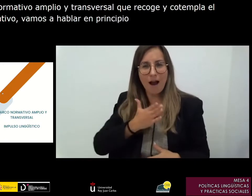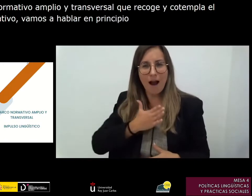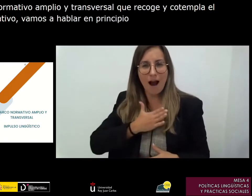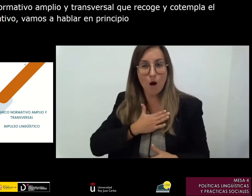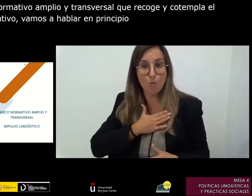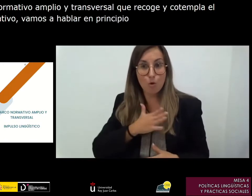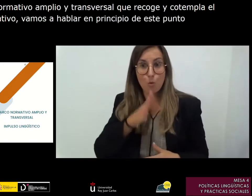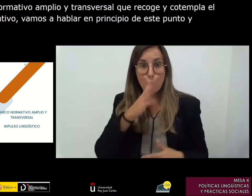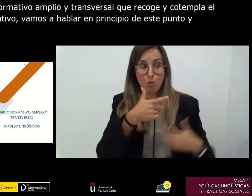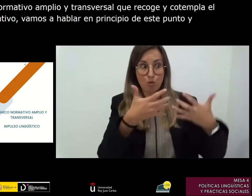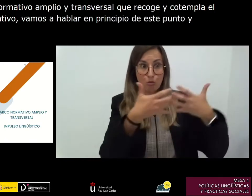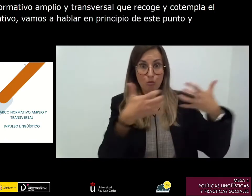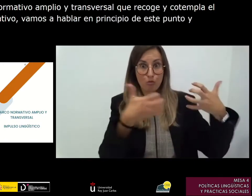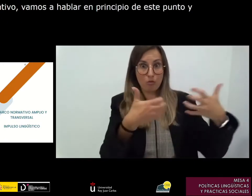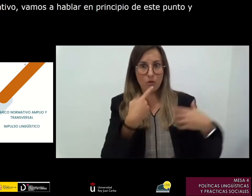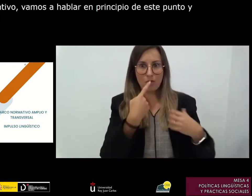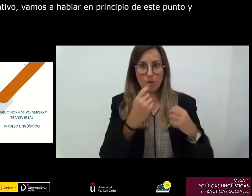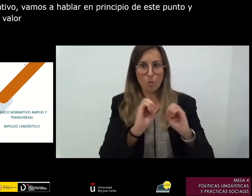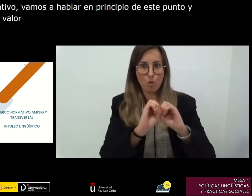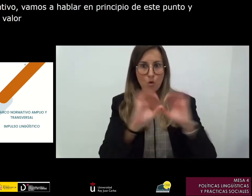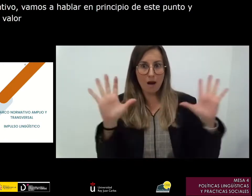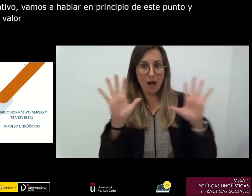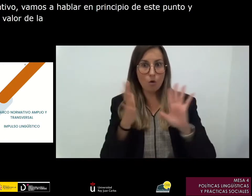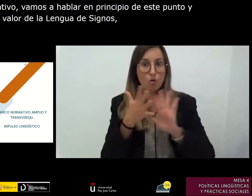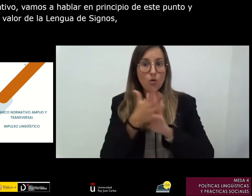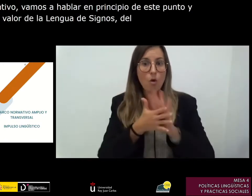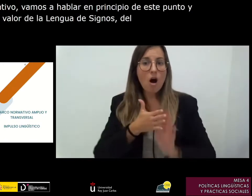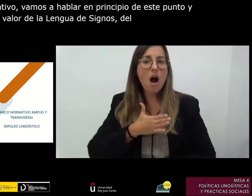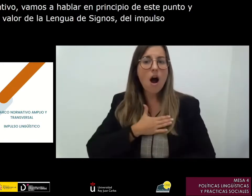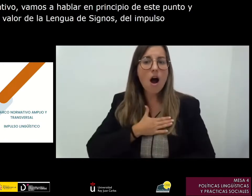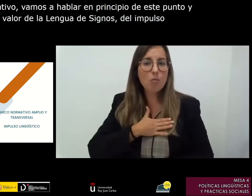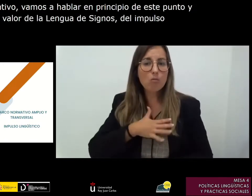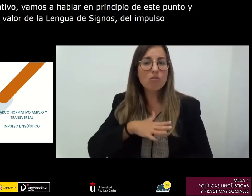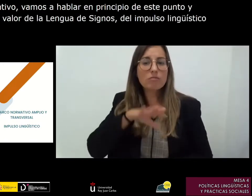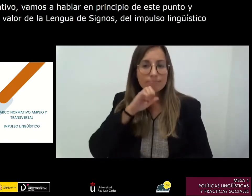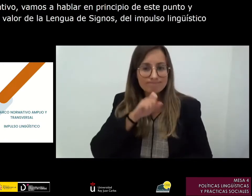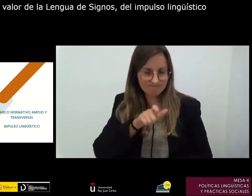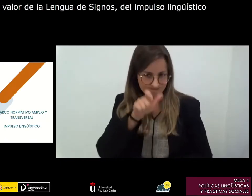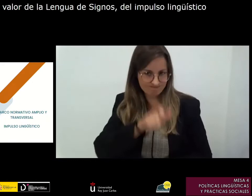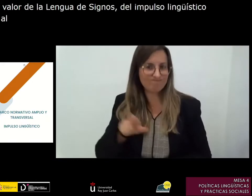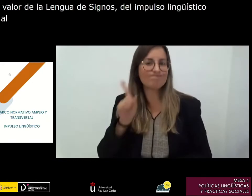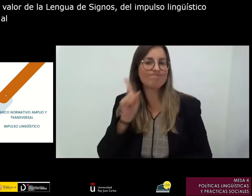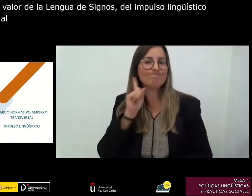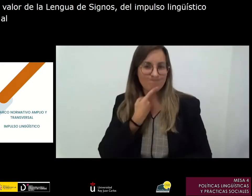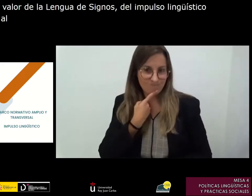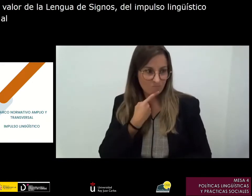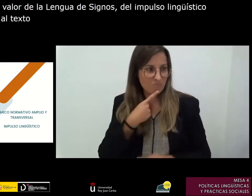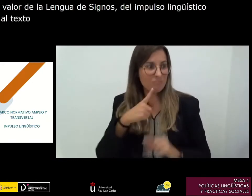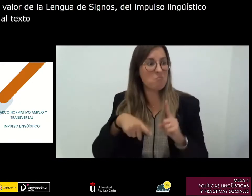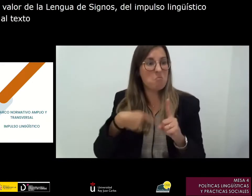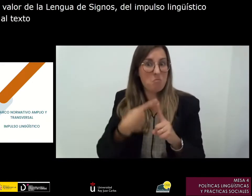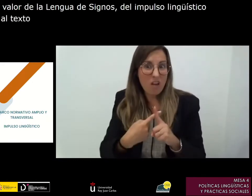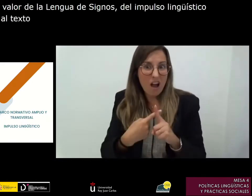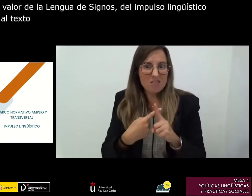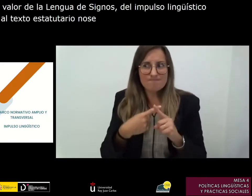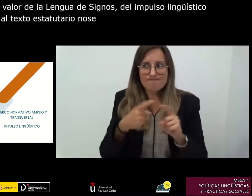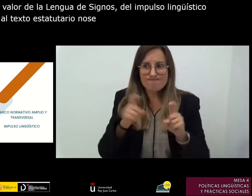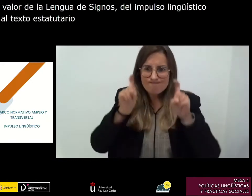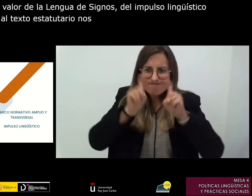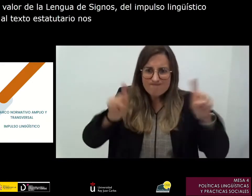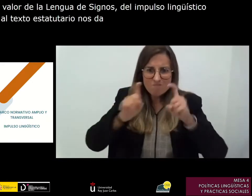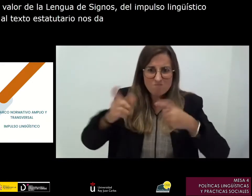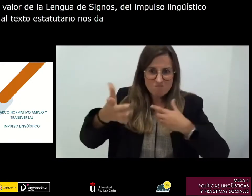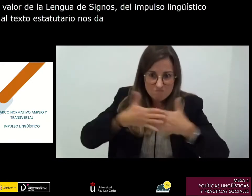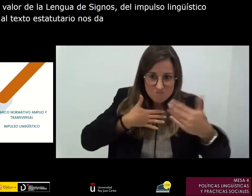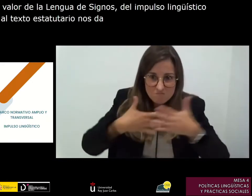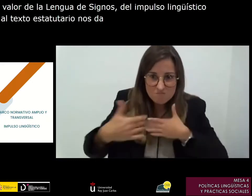de signos, del impulso lingüístico que gracias al texto estatutario nos da opción a que se visibilice y normalice